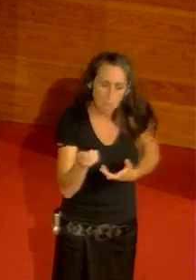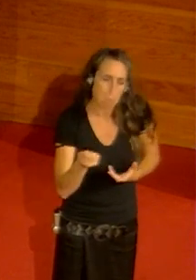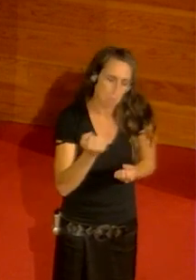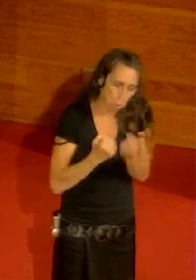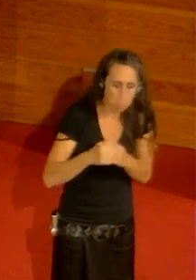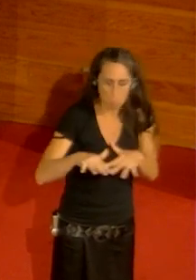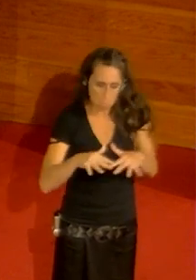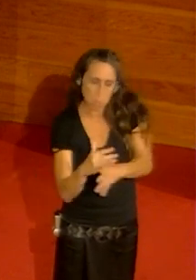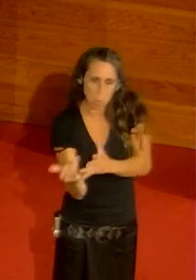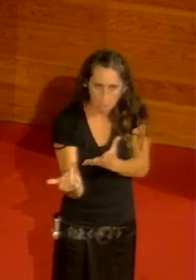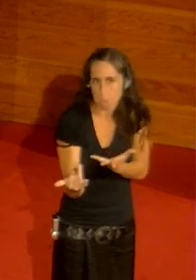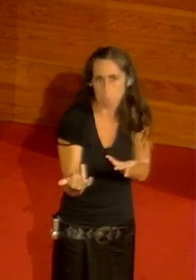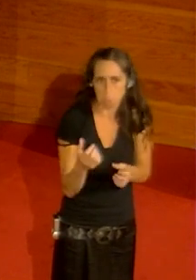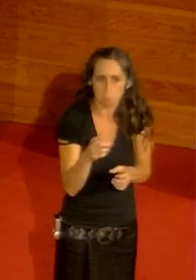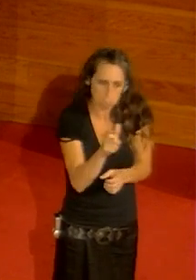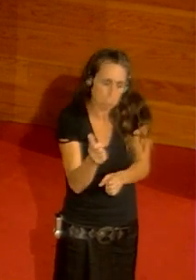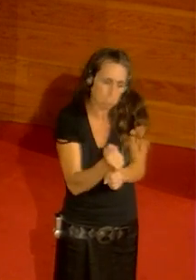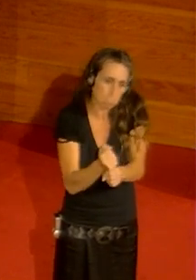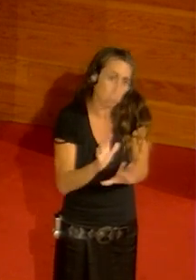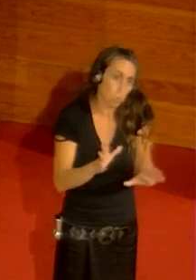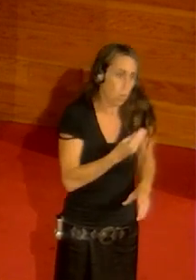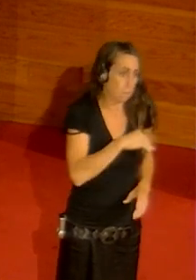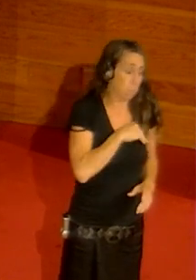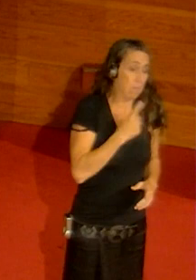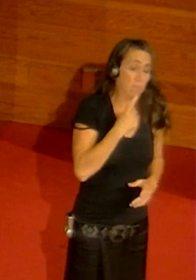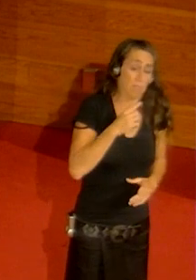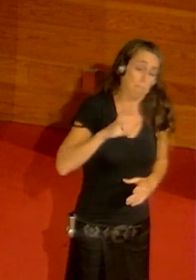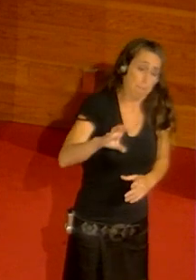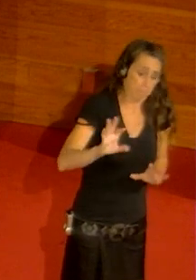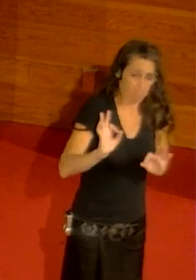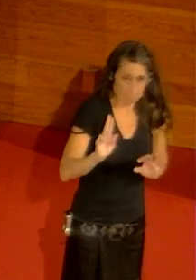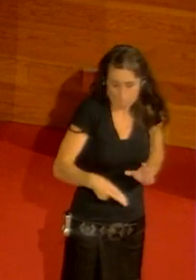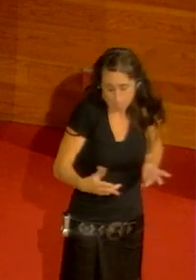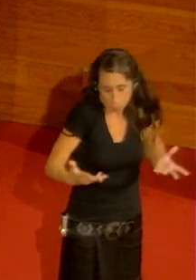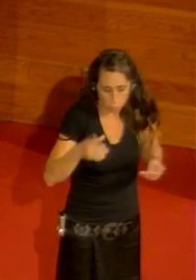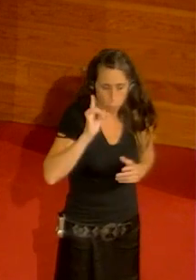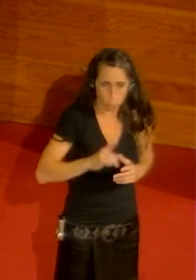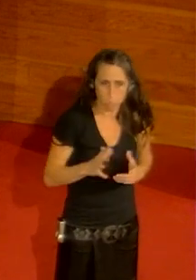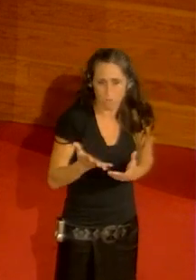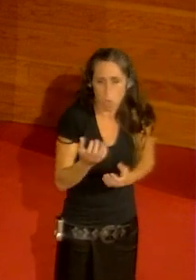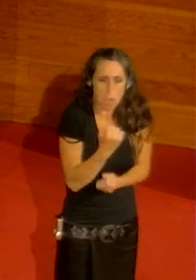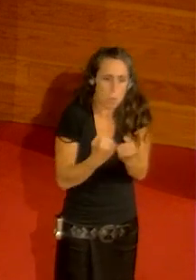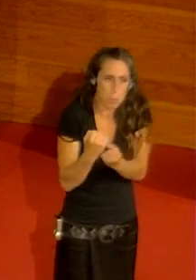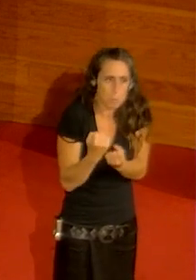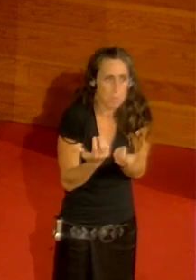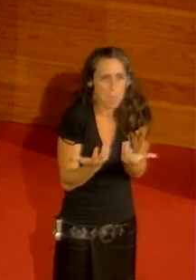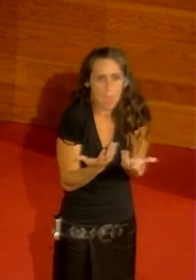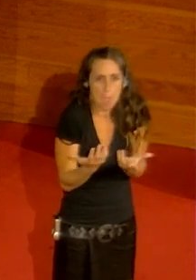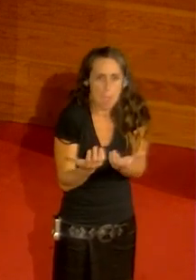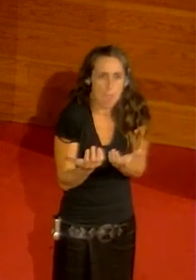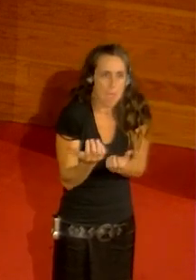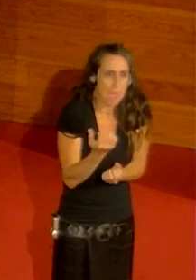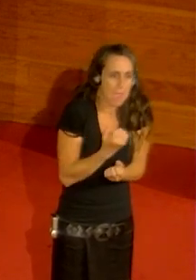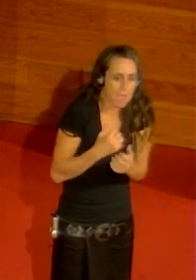un país porque bueno España lo considera un país lo podemos llamar país que tenga una economía dinamizada